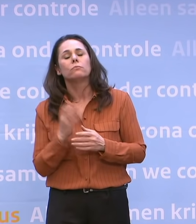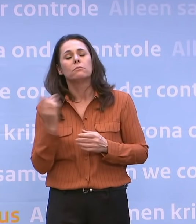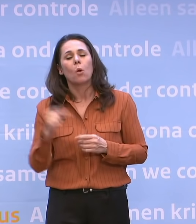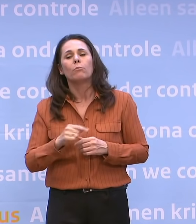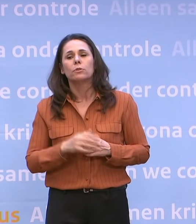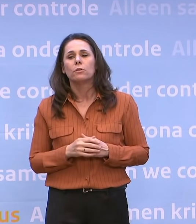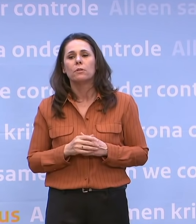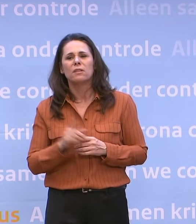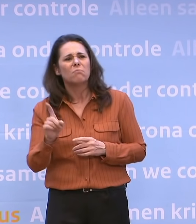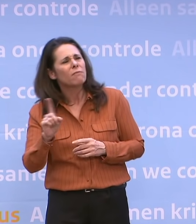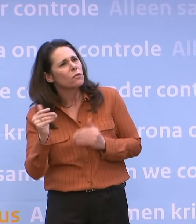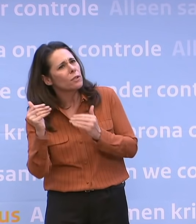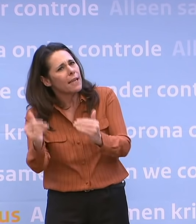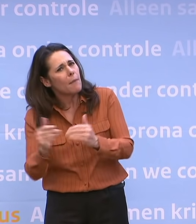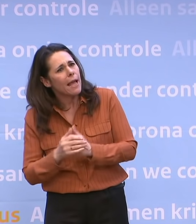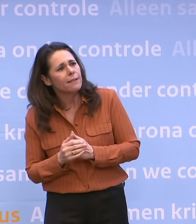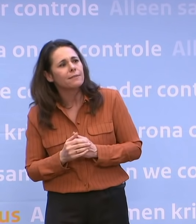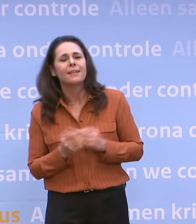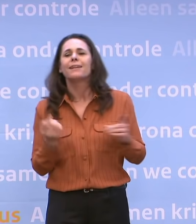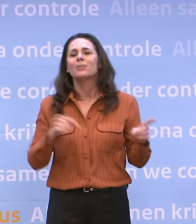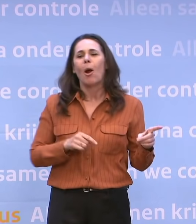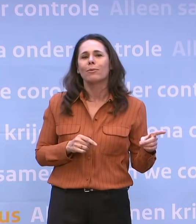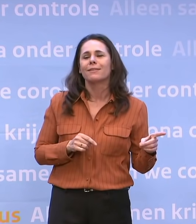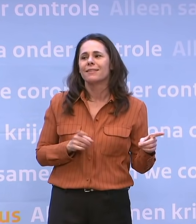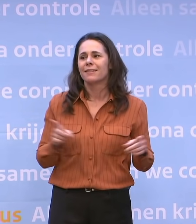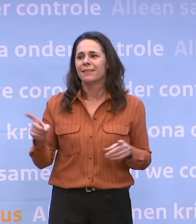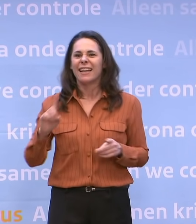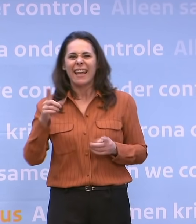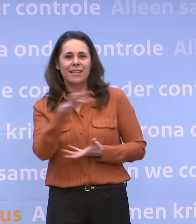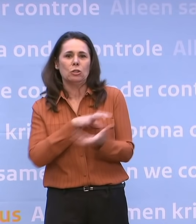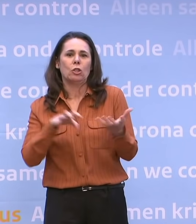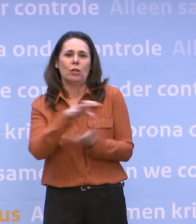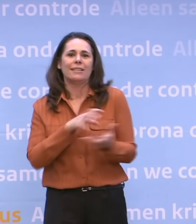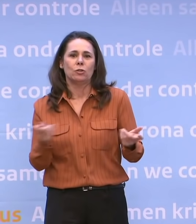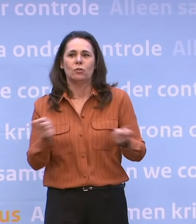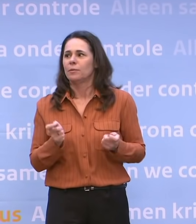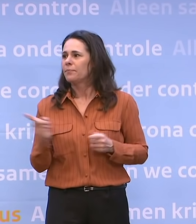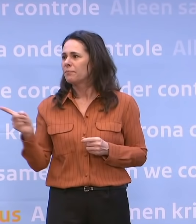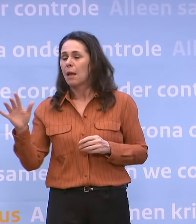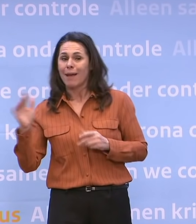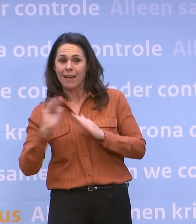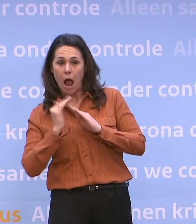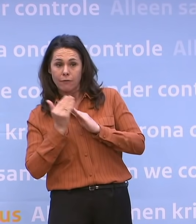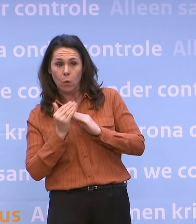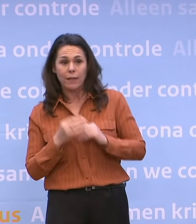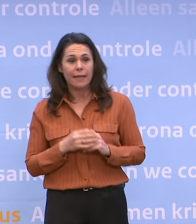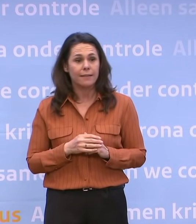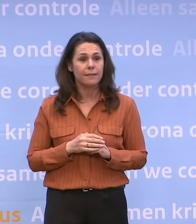komen. Ja. Die gaat er zeker komen. Ja, nu eerst de crisis onder controle krijgen. Ik wil naar een afronding toe. Telegraaf wat